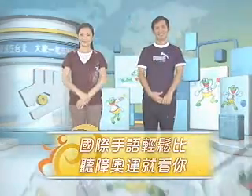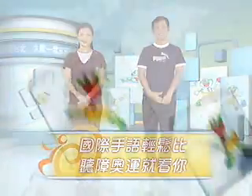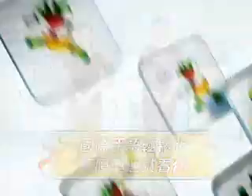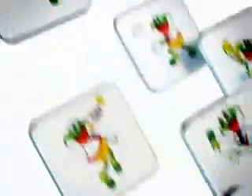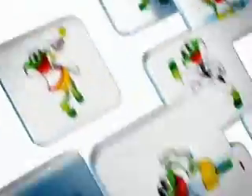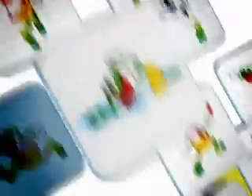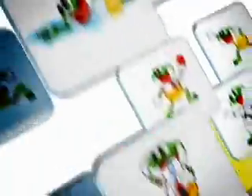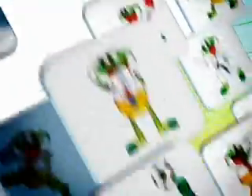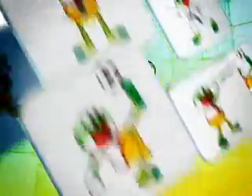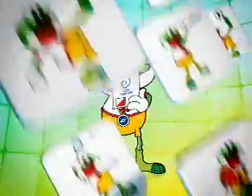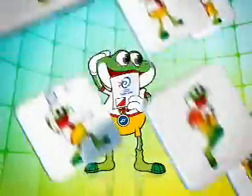你